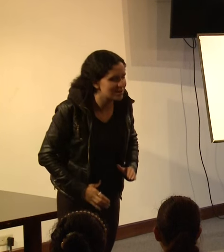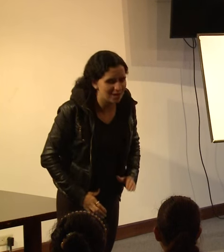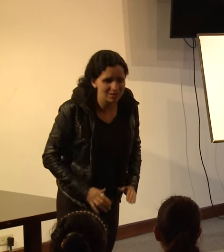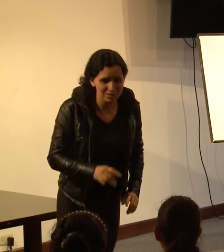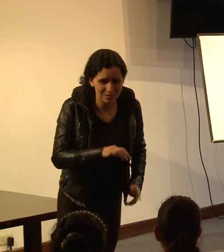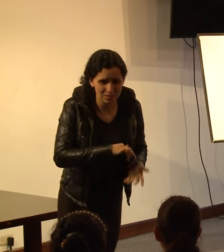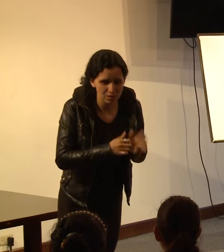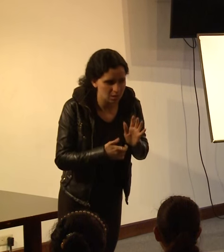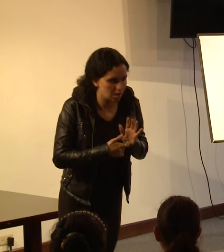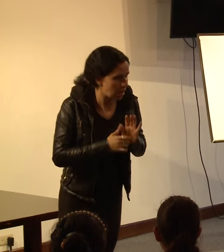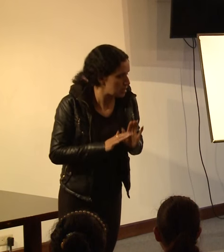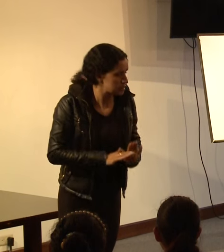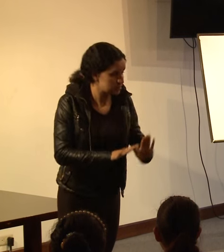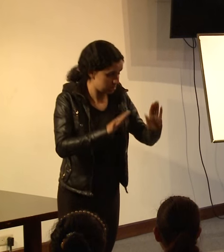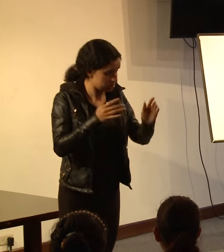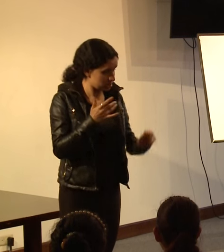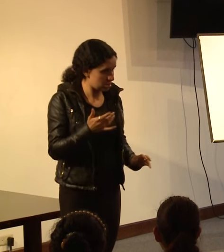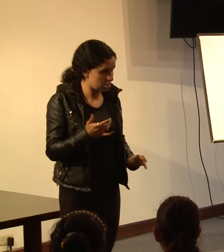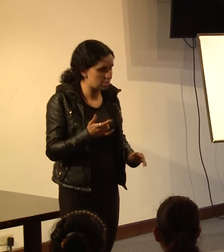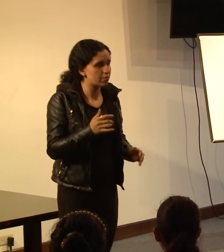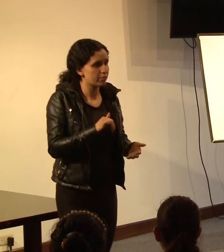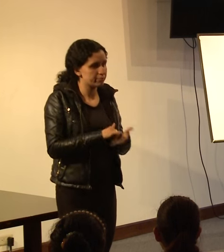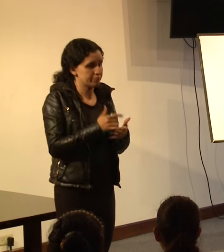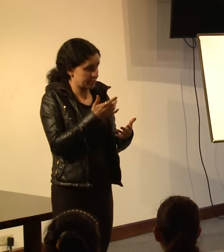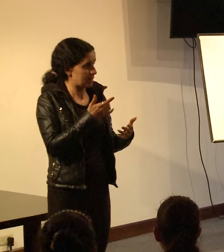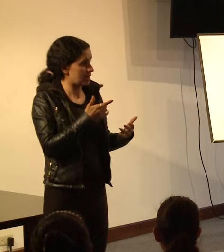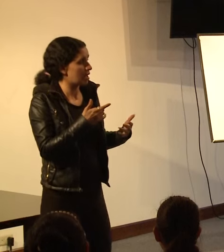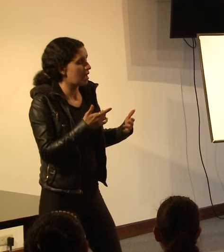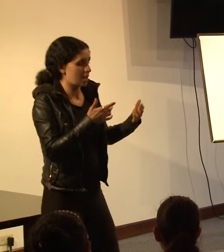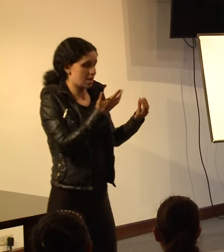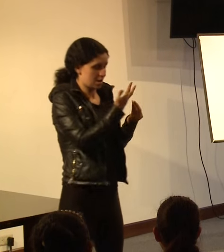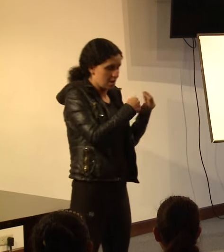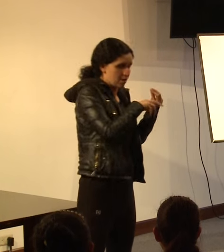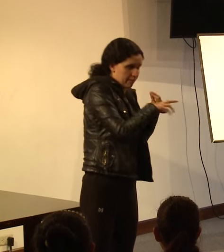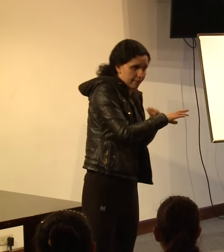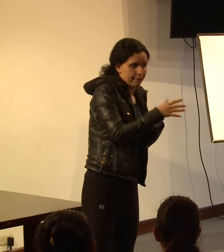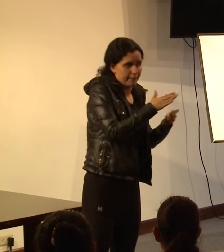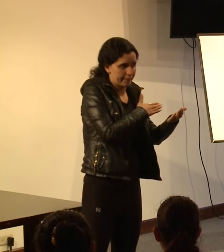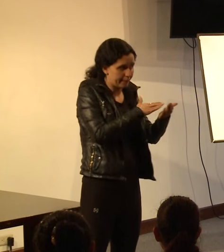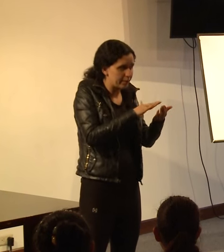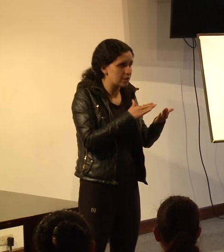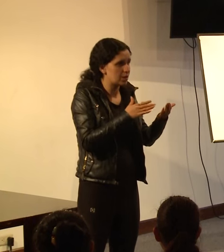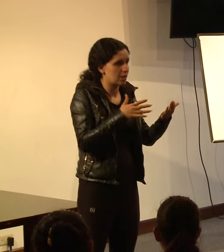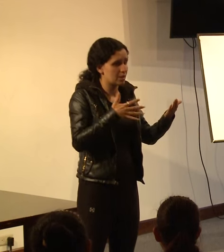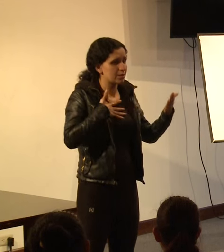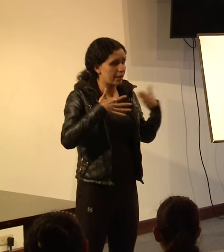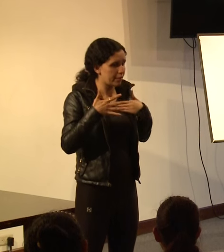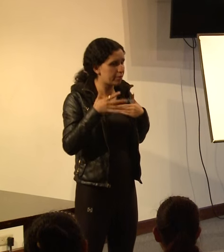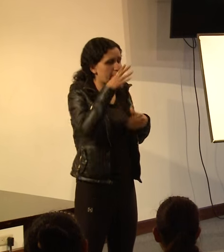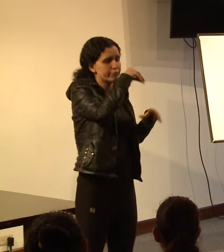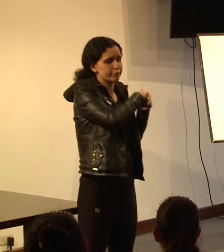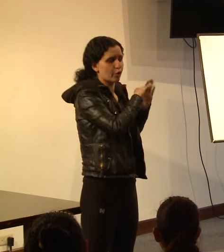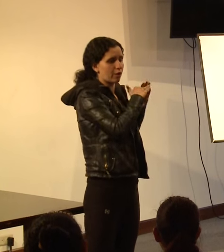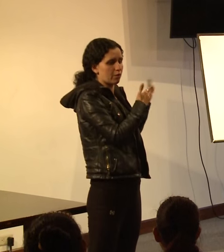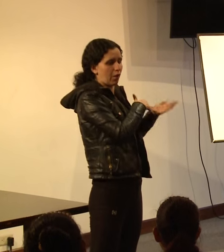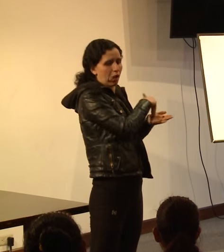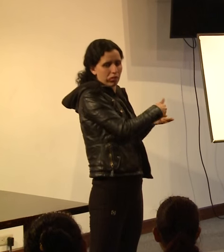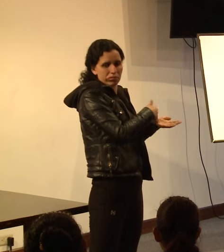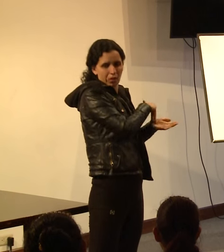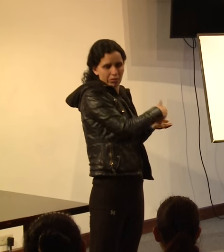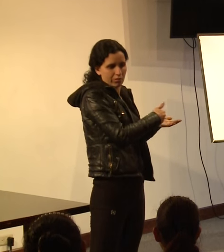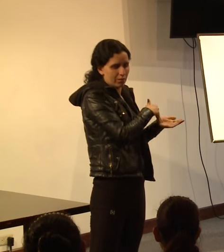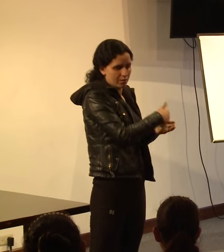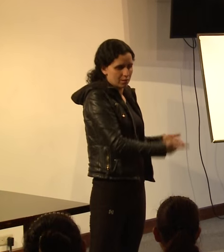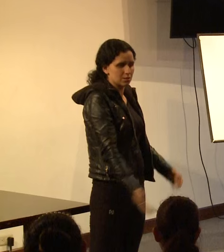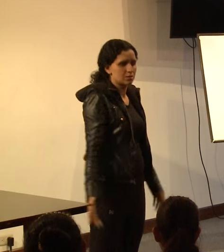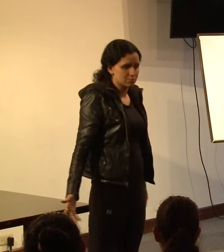que, tristemente, teatro, así como música es la más fuerte, teatro y las artes escénicas generalmente son las más débiles en ese contexto.